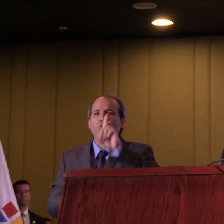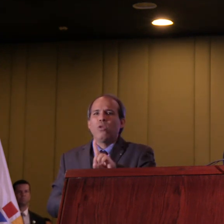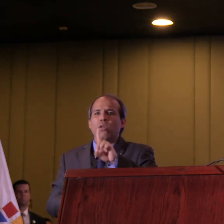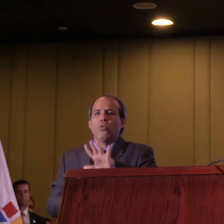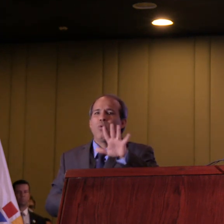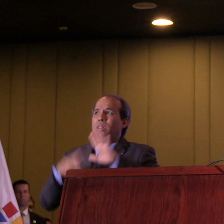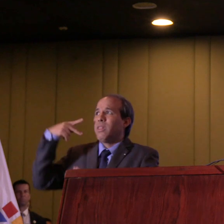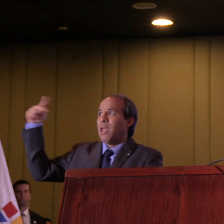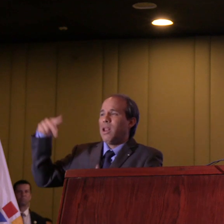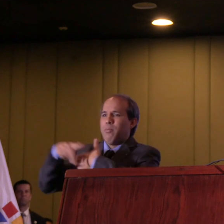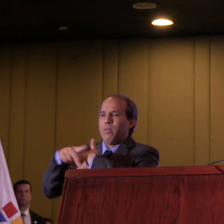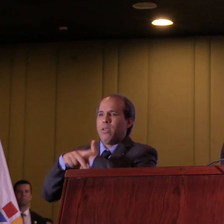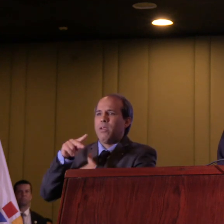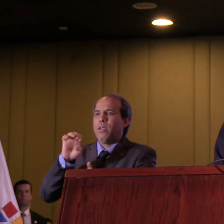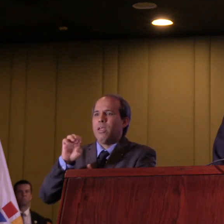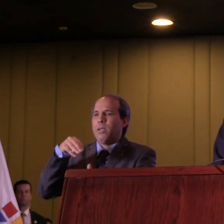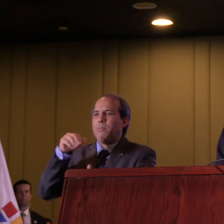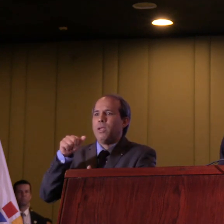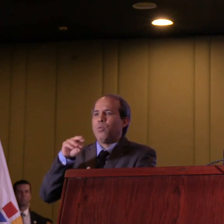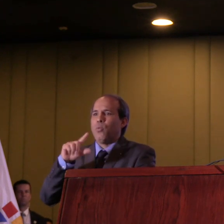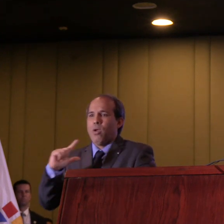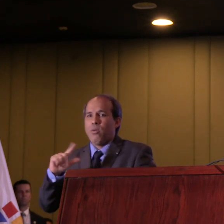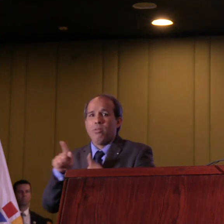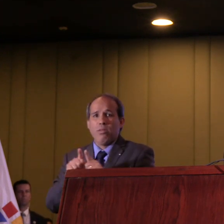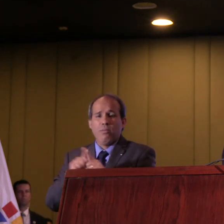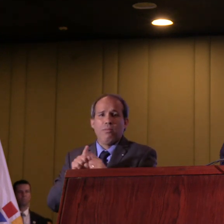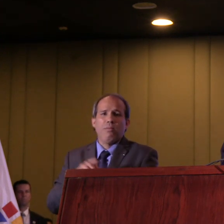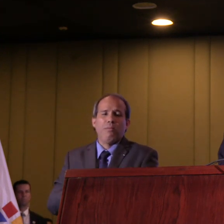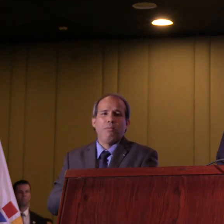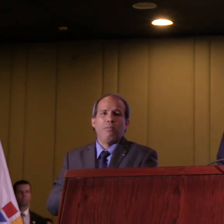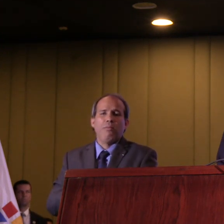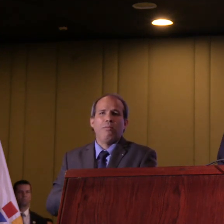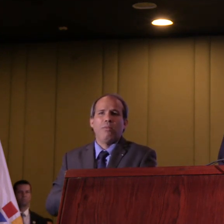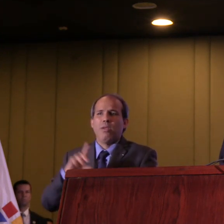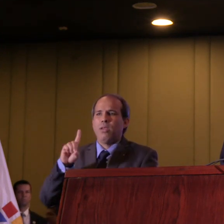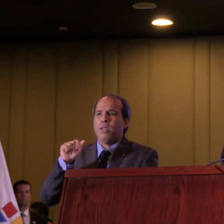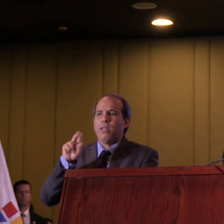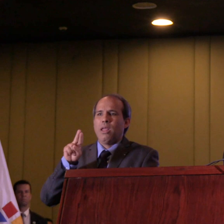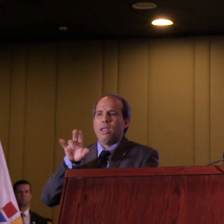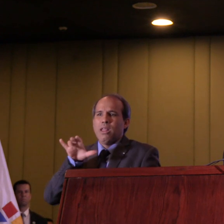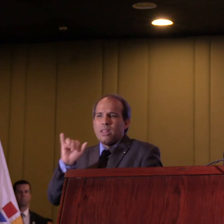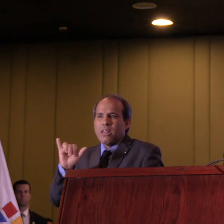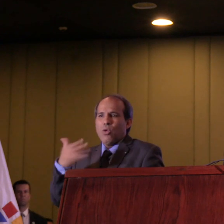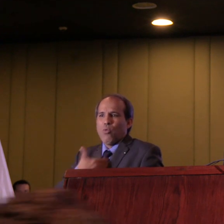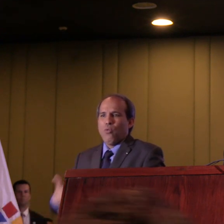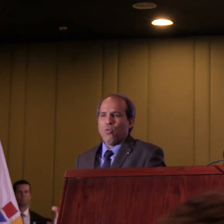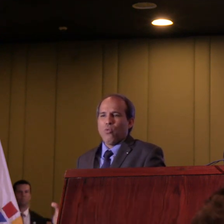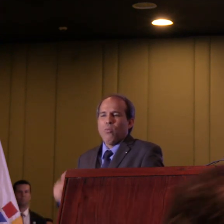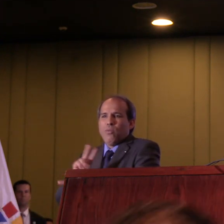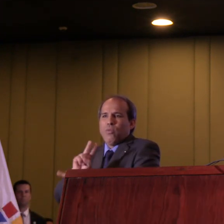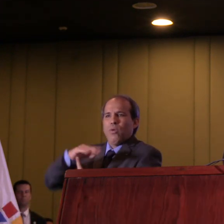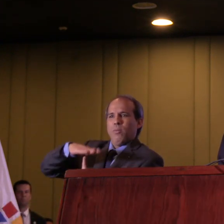do outro lado, o senhor Manuel Cáceres. Cumprimento o Darcy Piana, governador do estado do